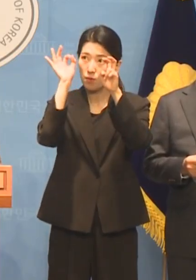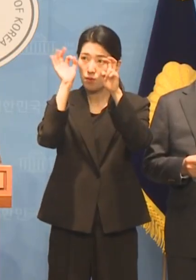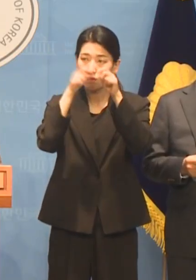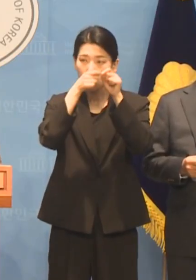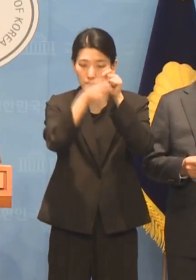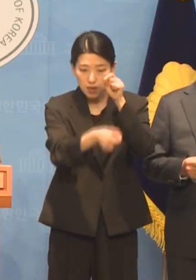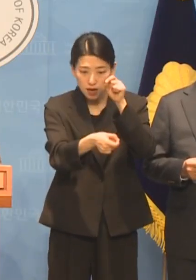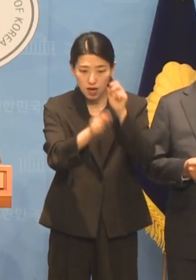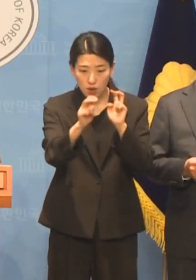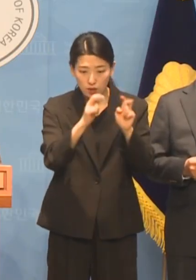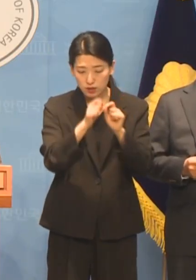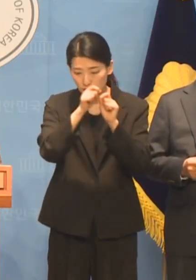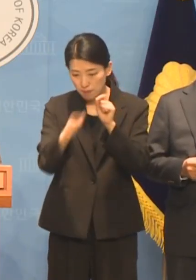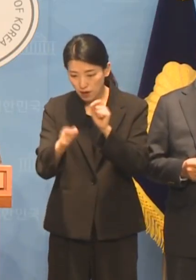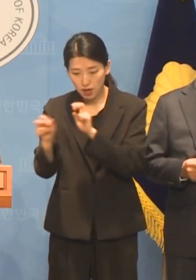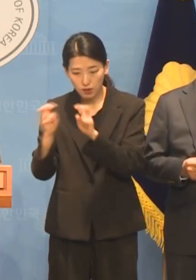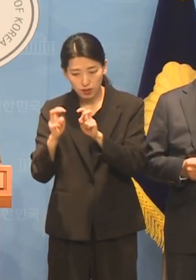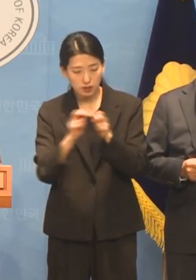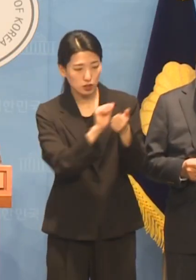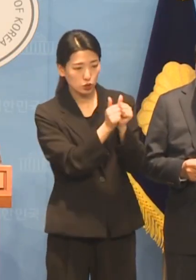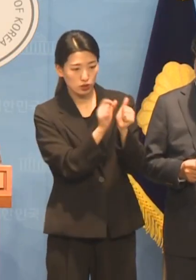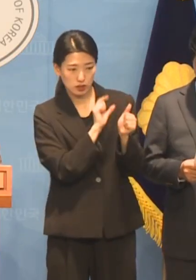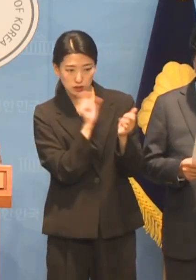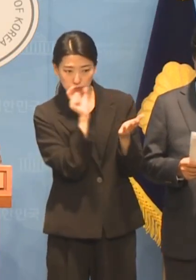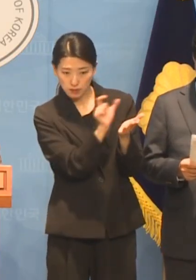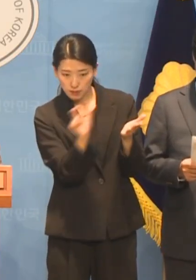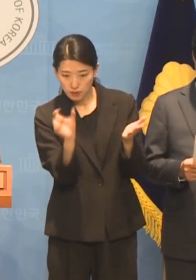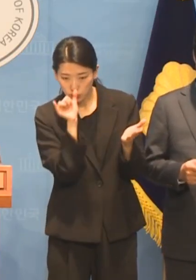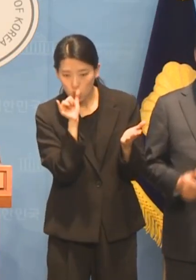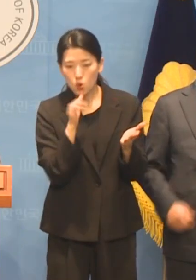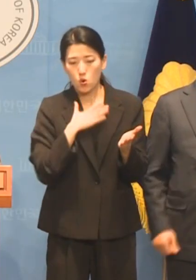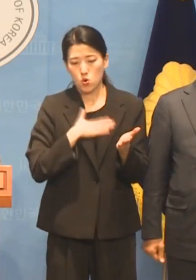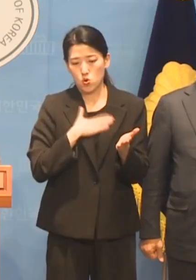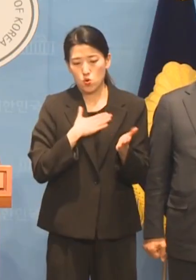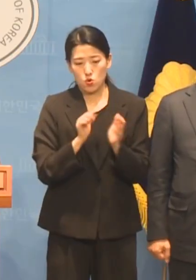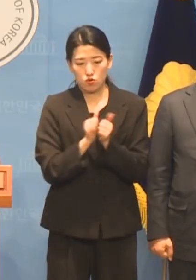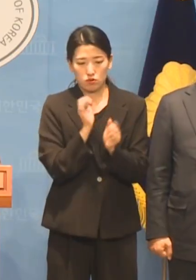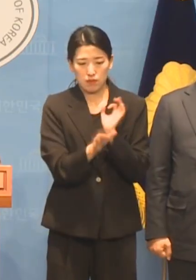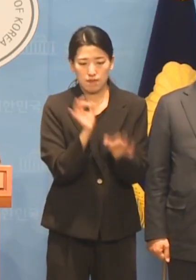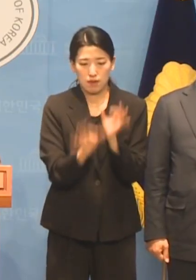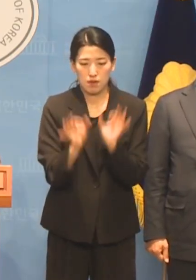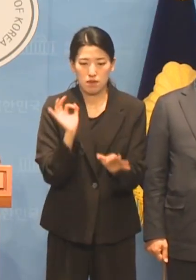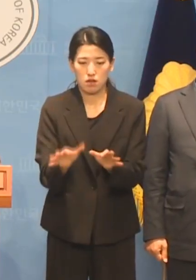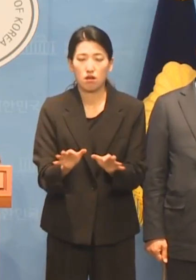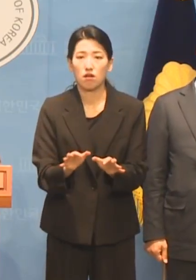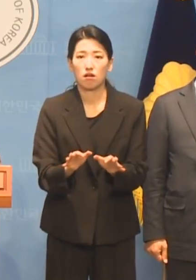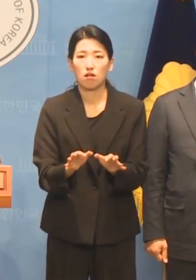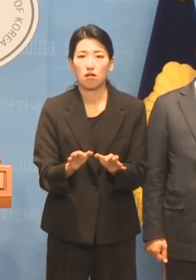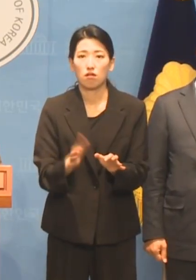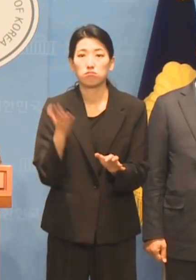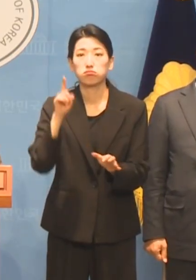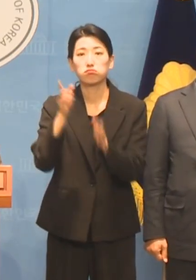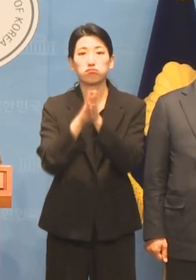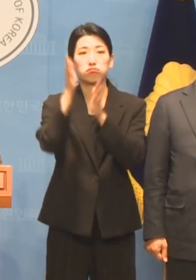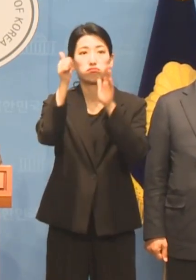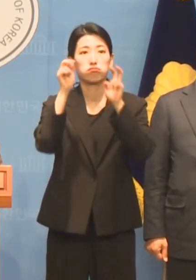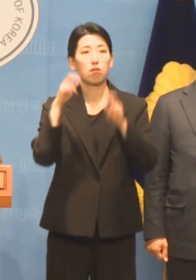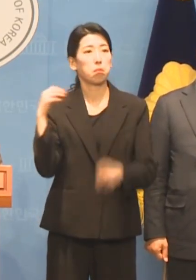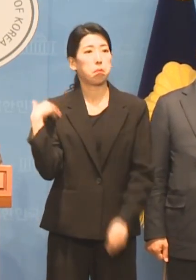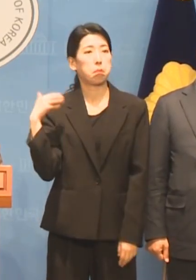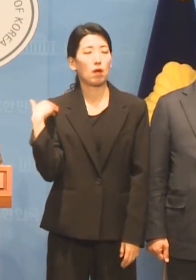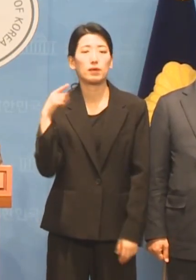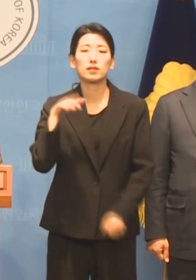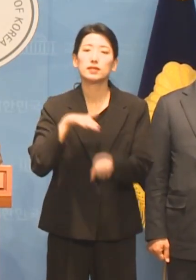척하고 엉뚱한 궤변으로 투자자들의 공분을 사고 있습니다. 이외에도 일감 몰아주기